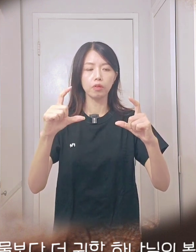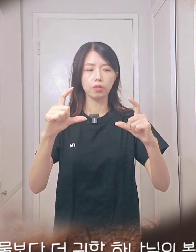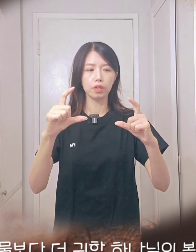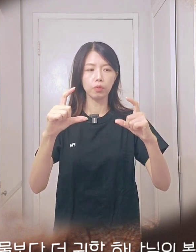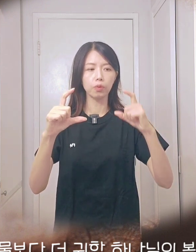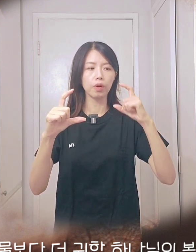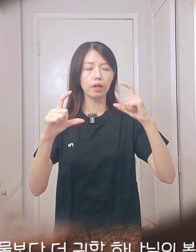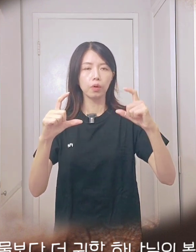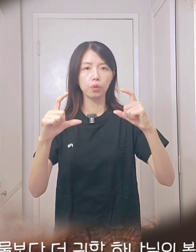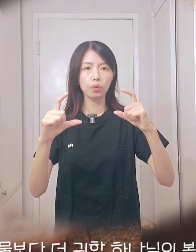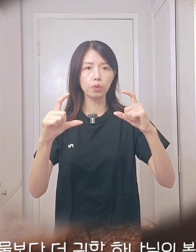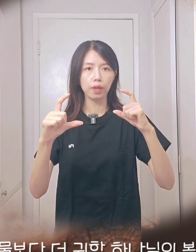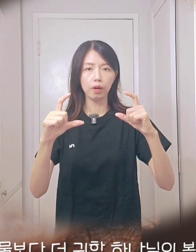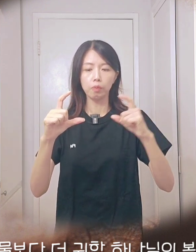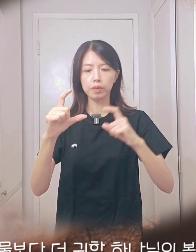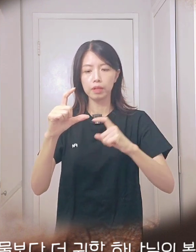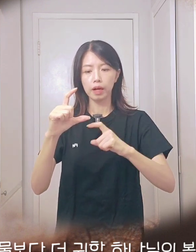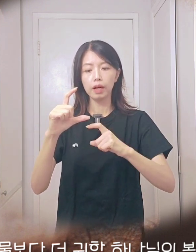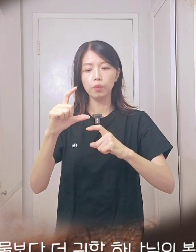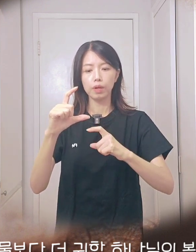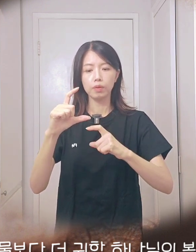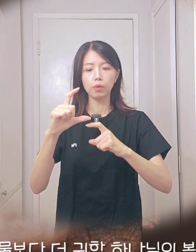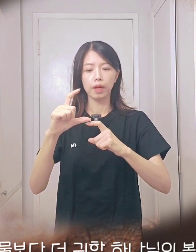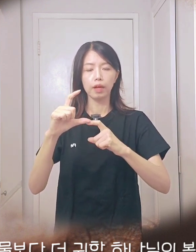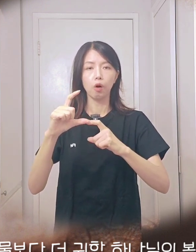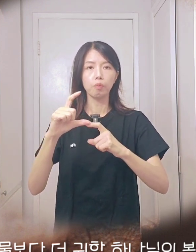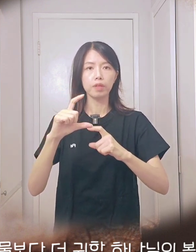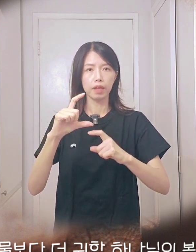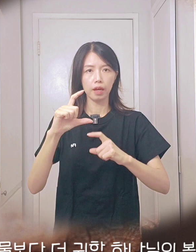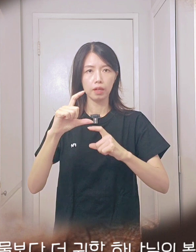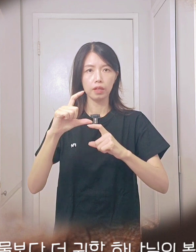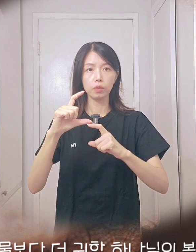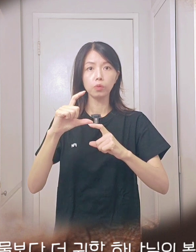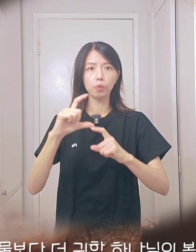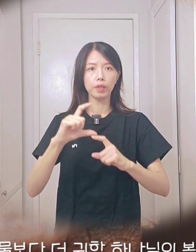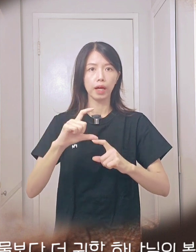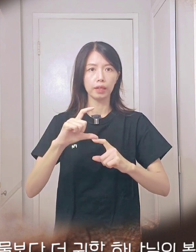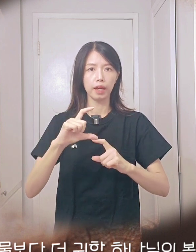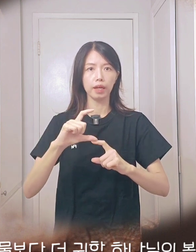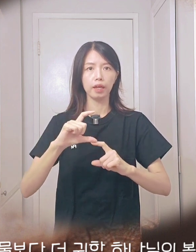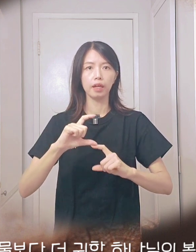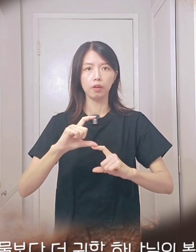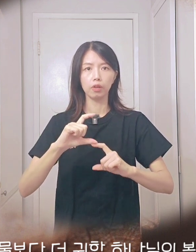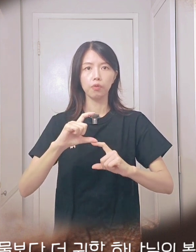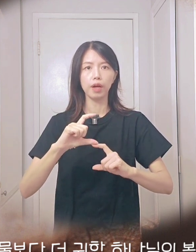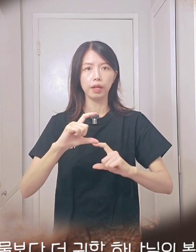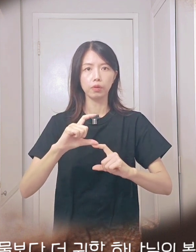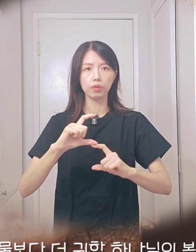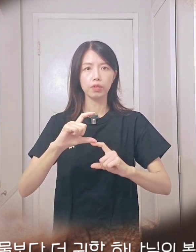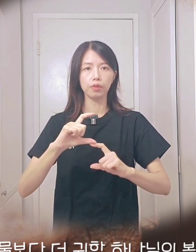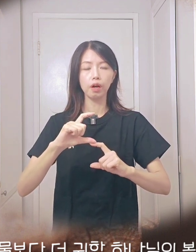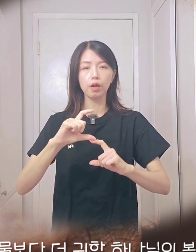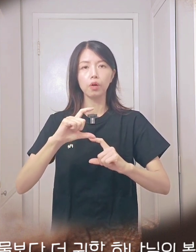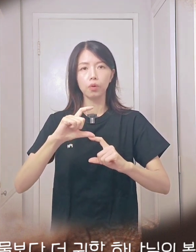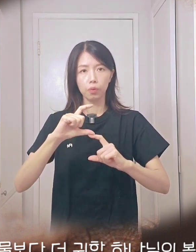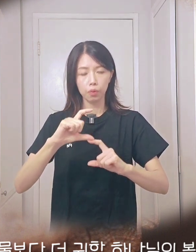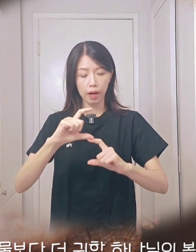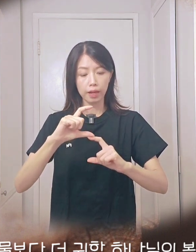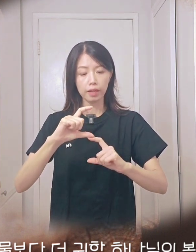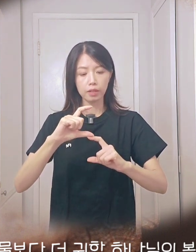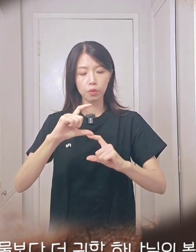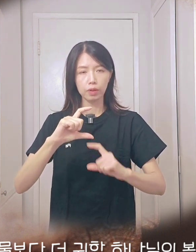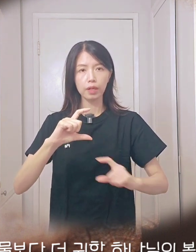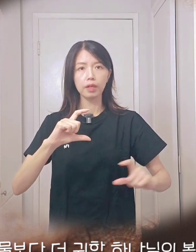살짝 벌려주시고 오른손의 검지가 왼손의 엄지에 이 손톱에 닿게 이렇게 위아래로 두시고요.